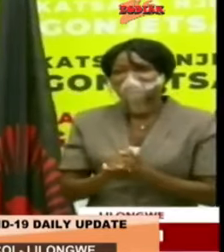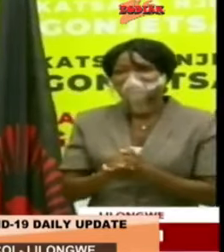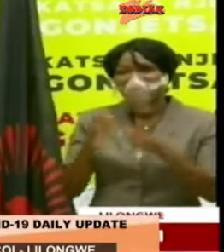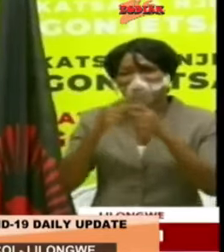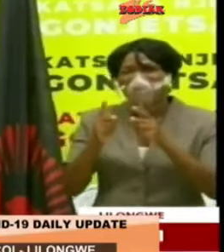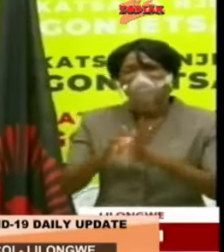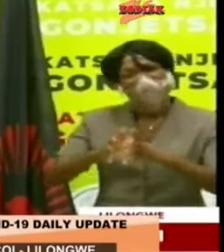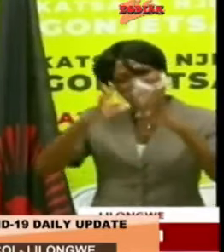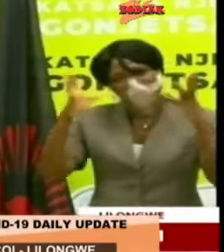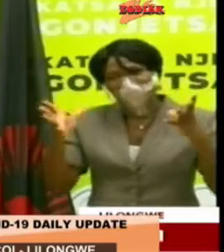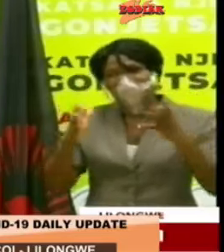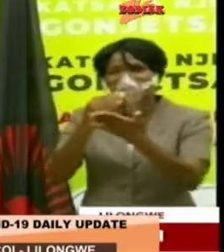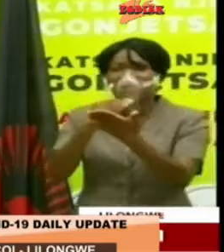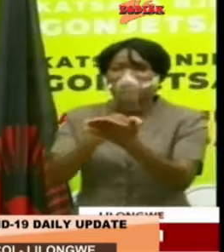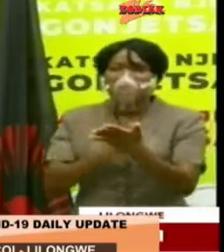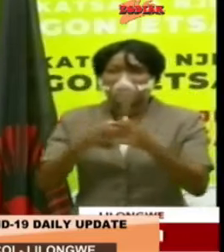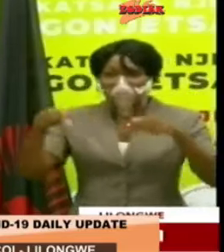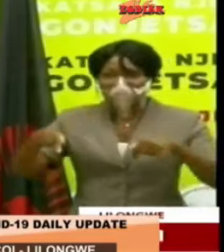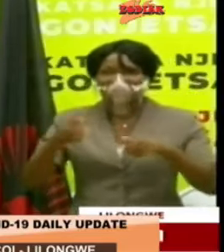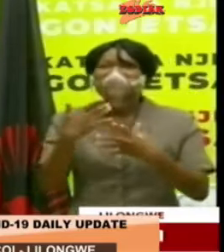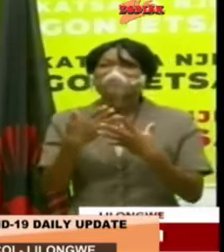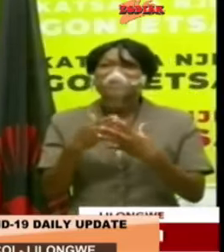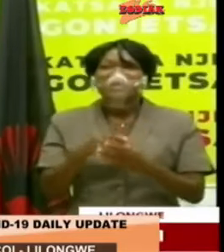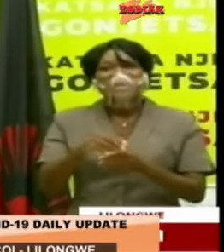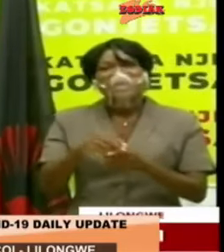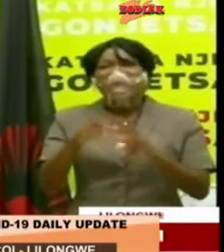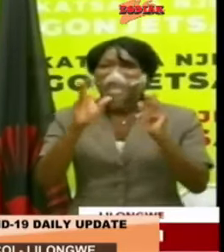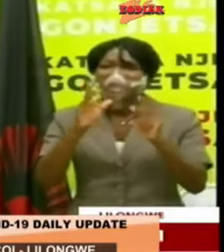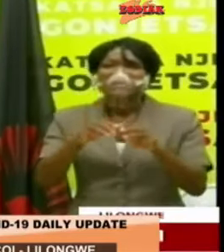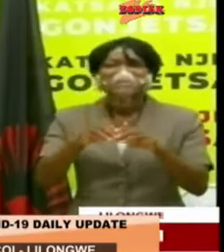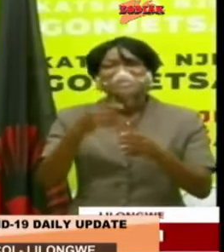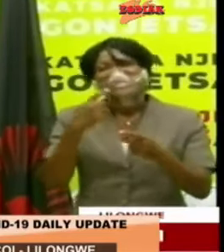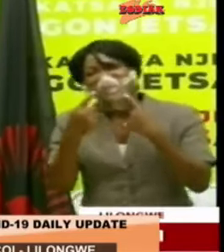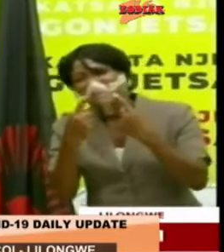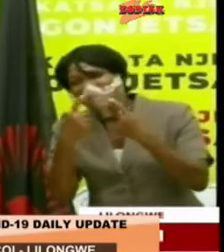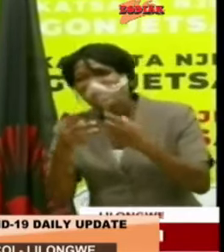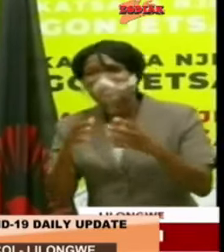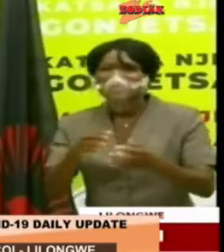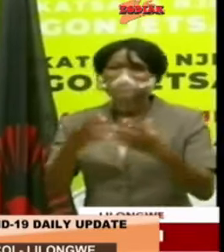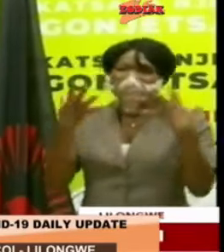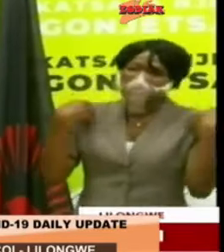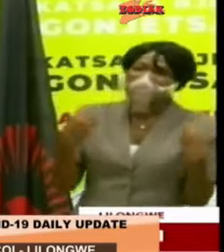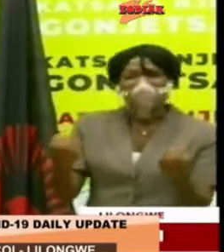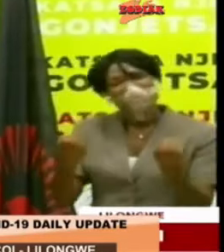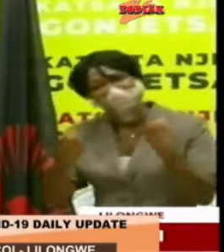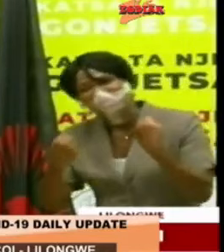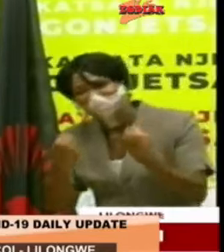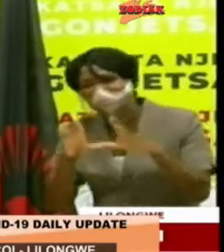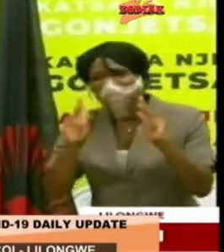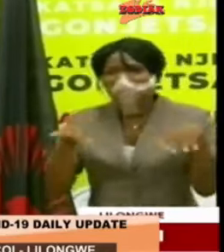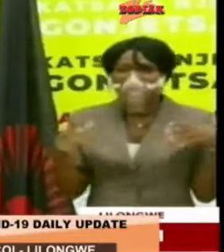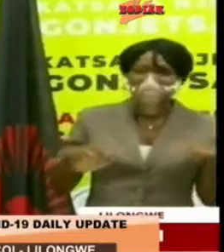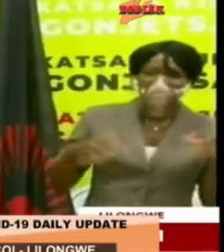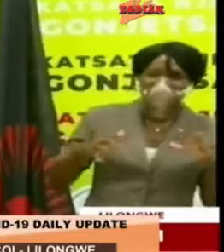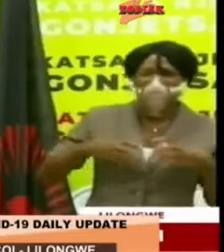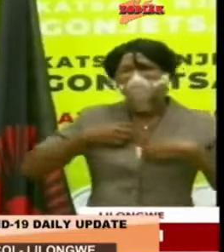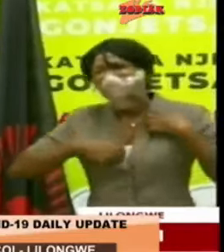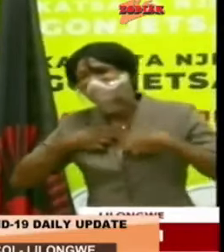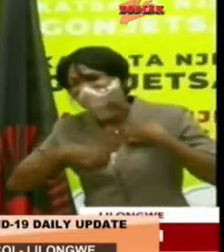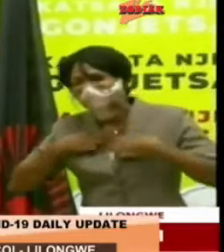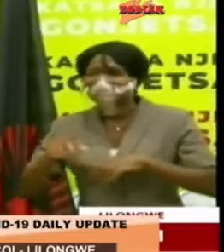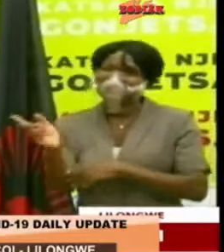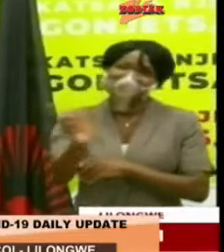makamaka chachikulu nchoti pa programu pano tizilimbikitsana kuchotsana khawa kuchotsananso mantha